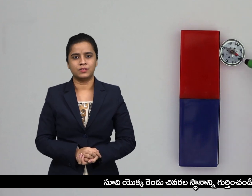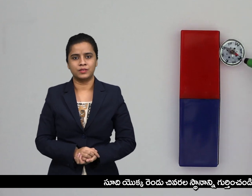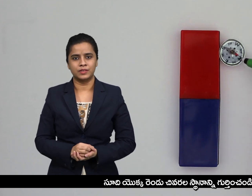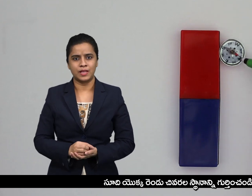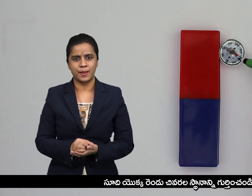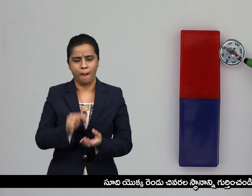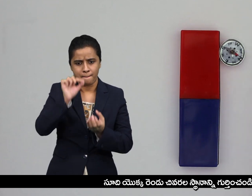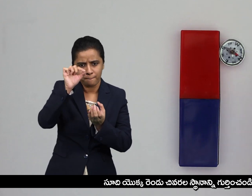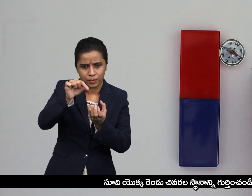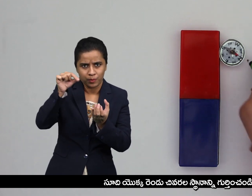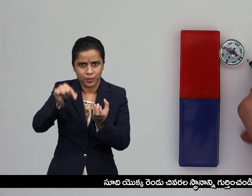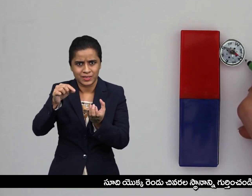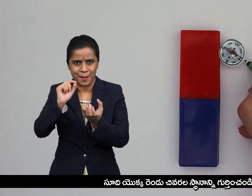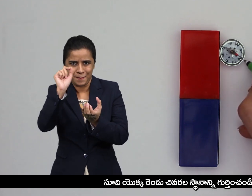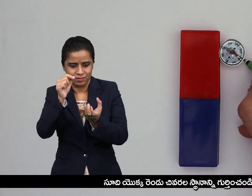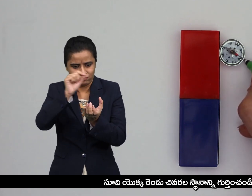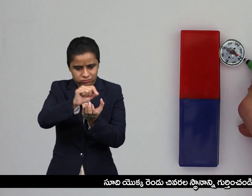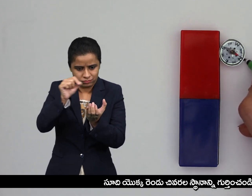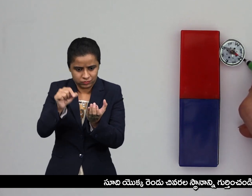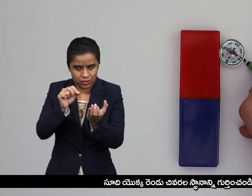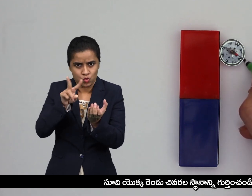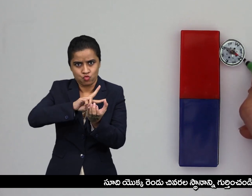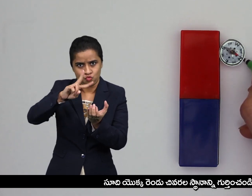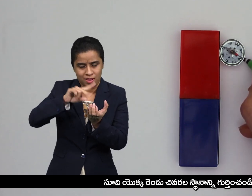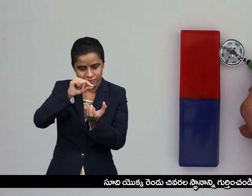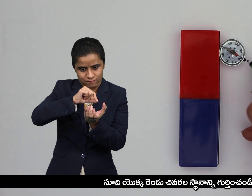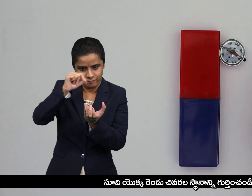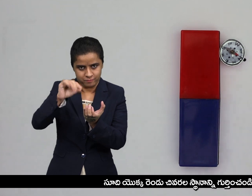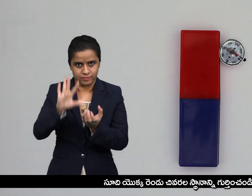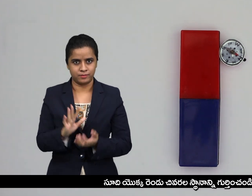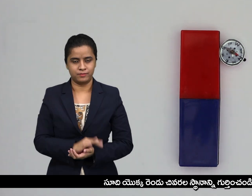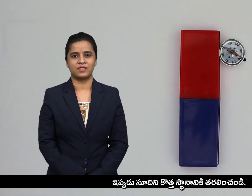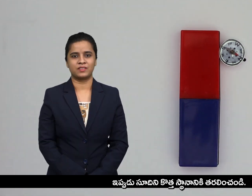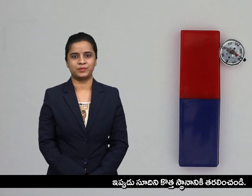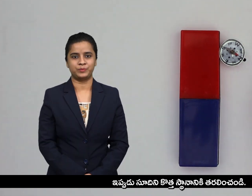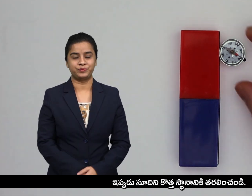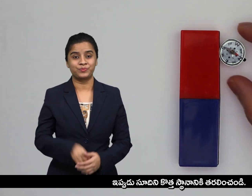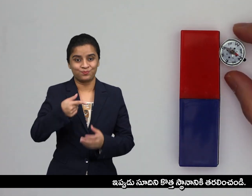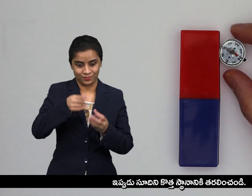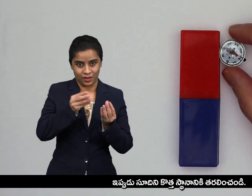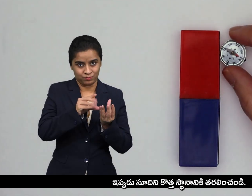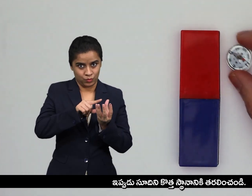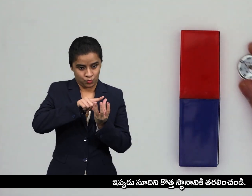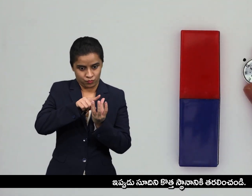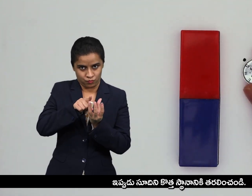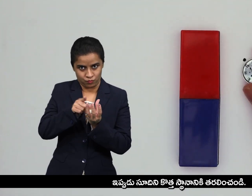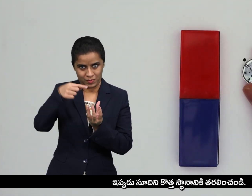సూది యొక్క రెండు చివరల స్థానాన్ని గుర్తించండి. ఇప్పుడు సూదిని కొత్త